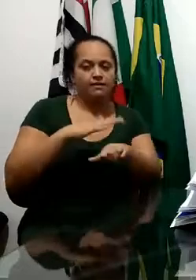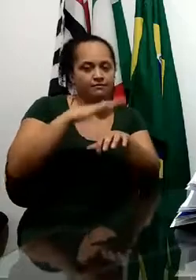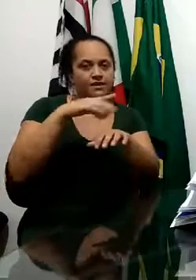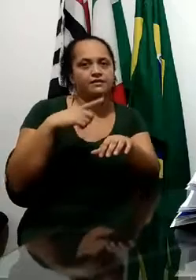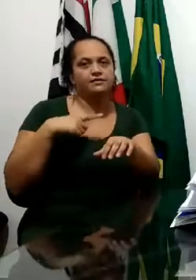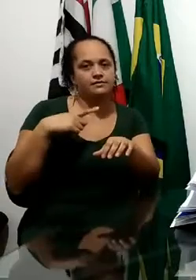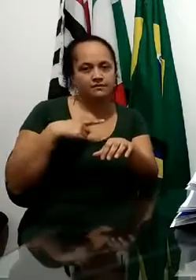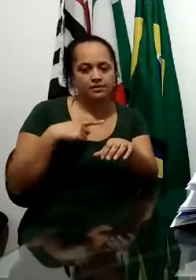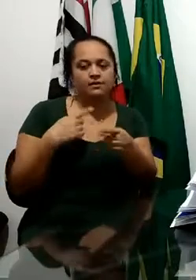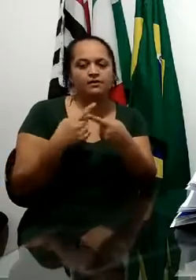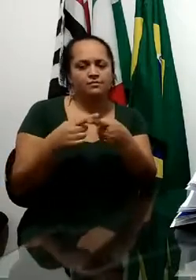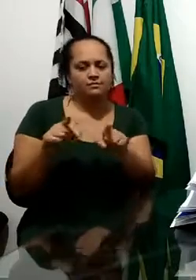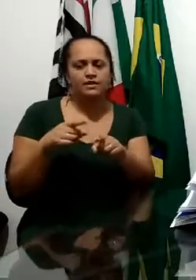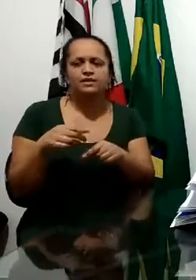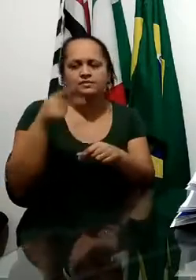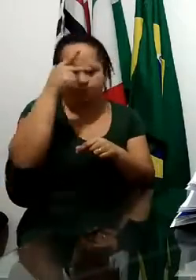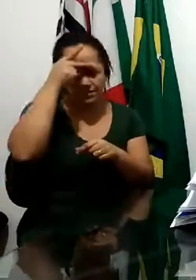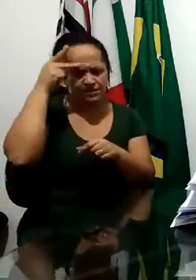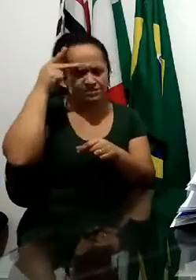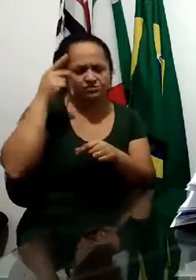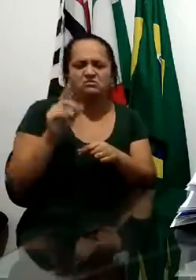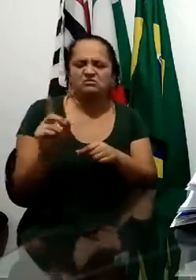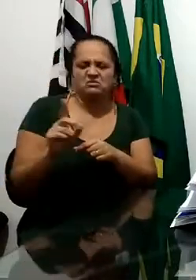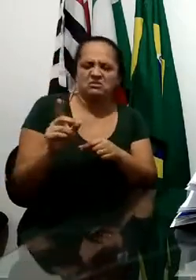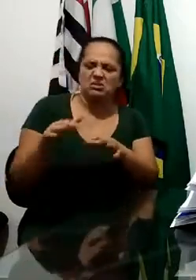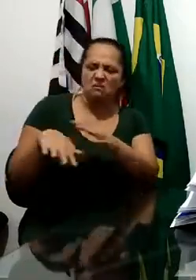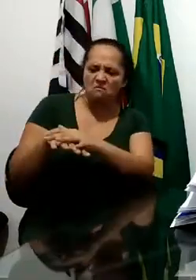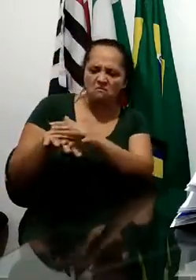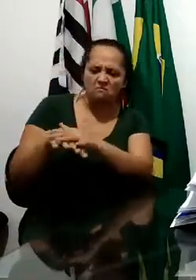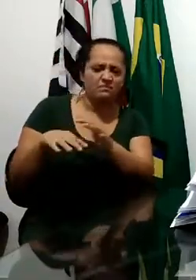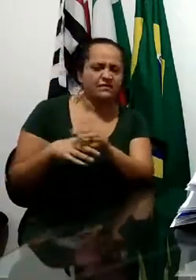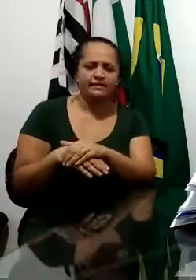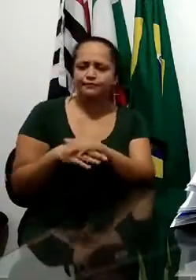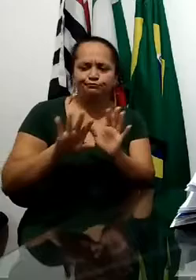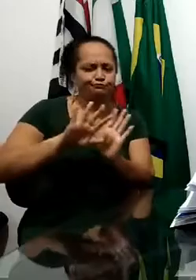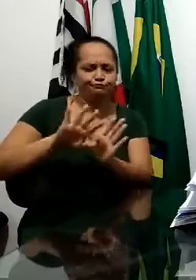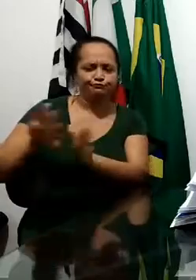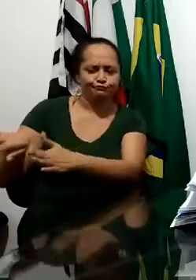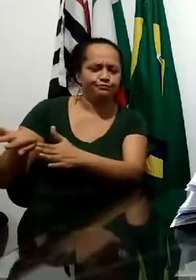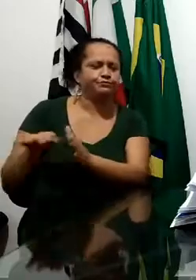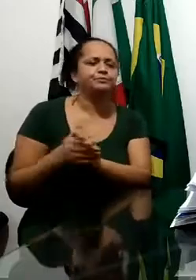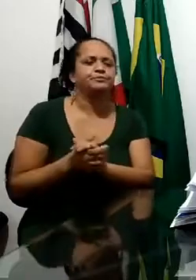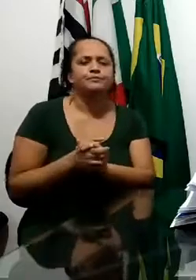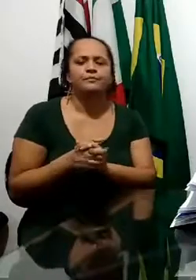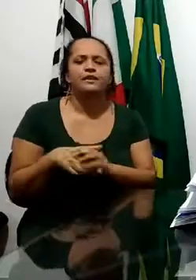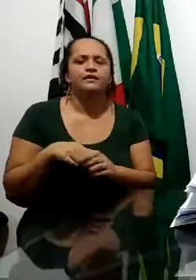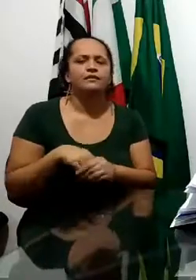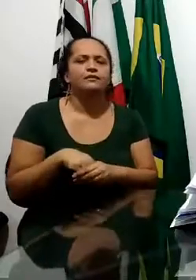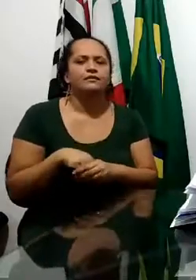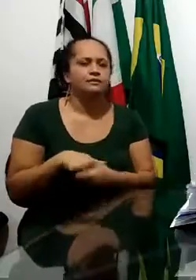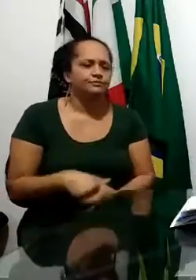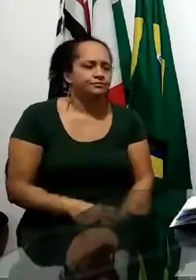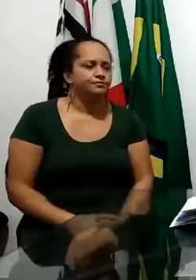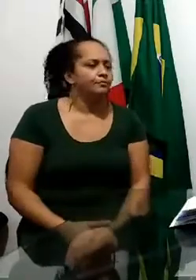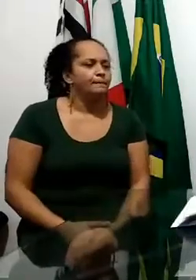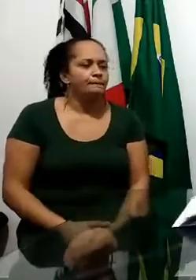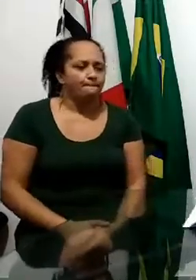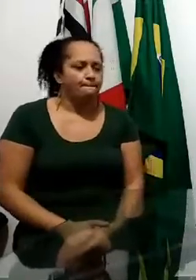servo inútil, lançai-o fora nas trevas, e lá haverá choro e ranger de